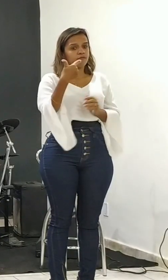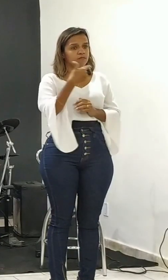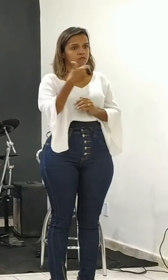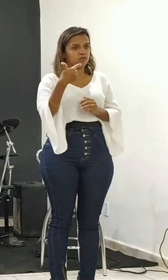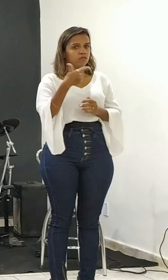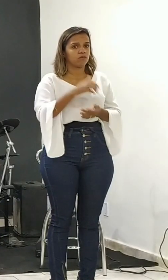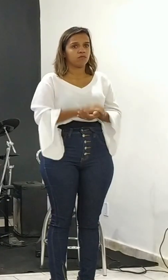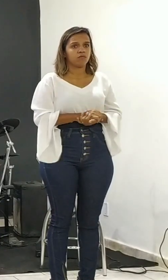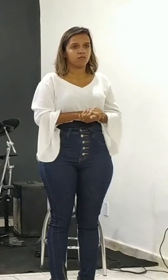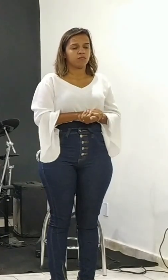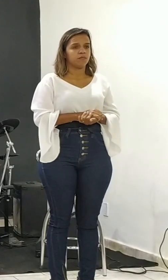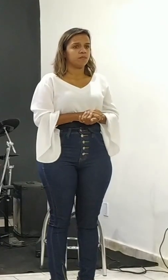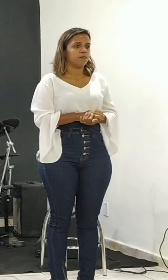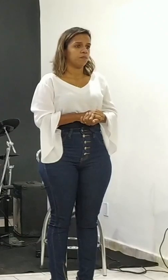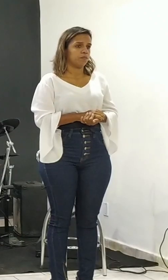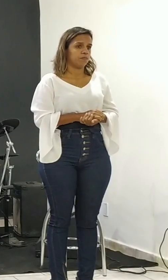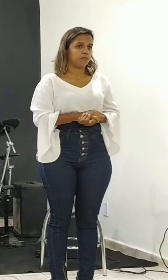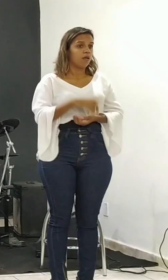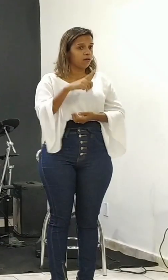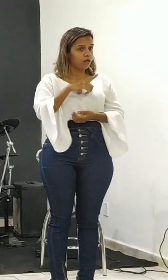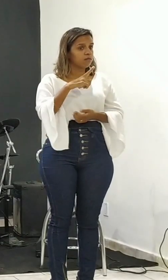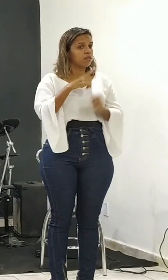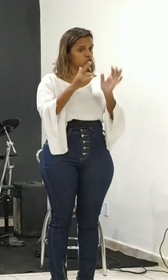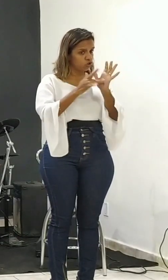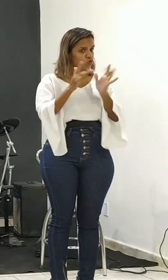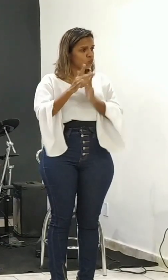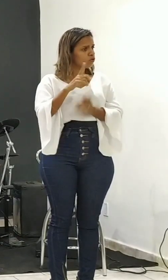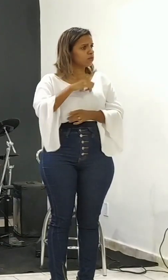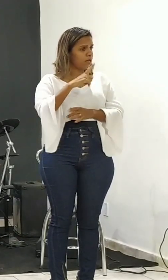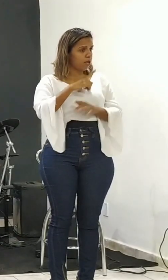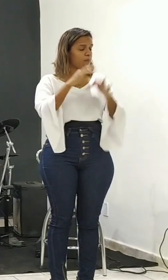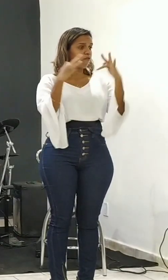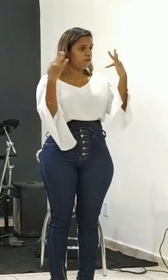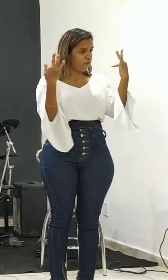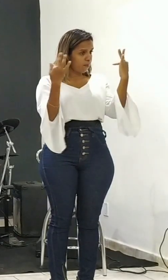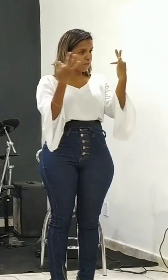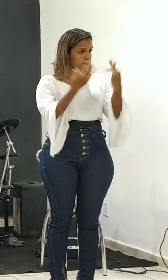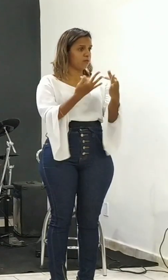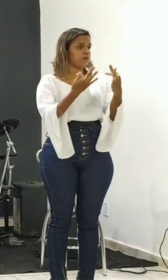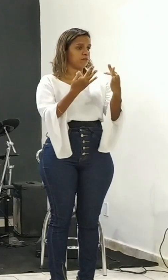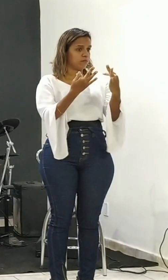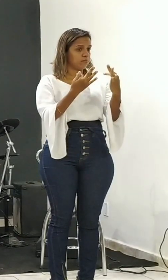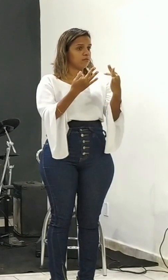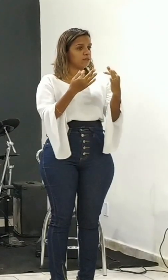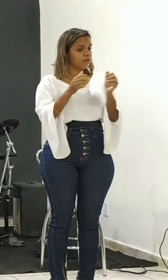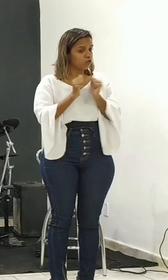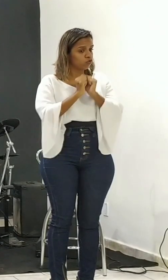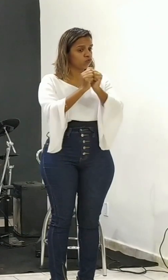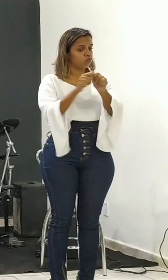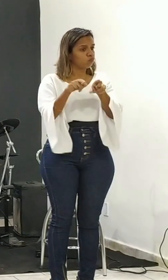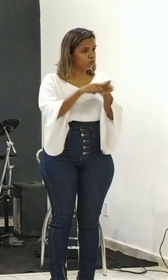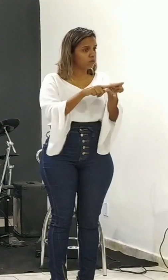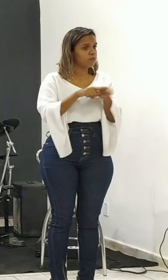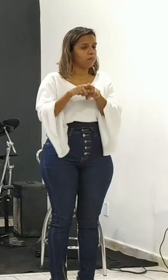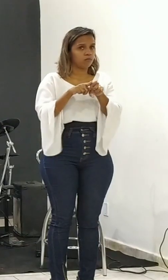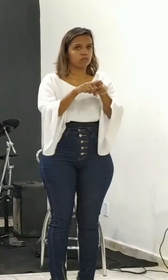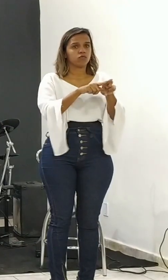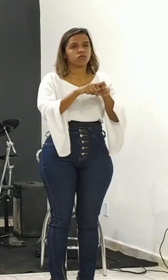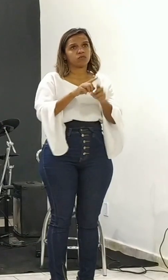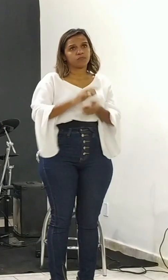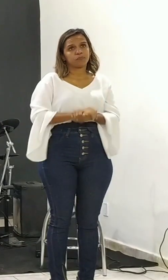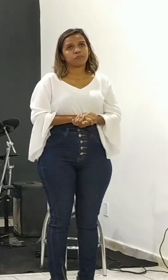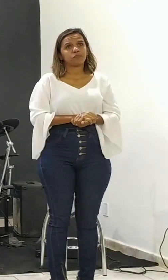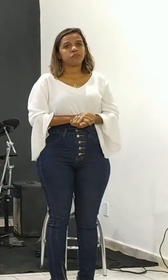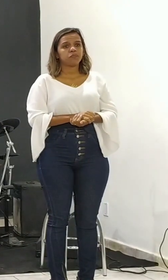mim. Quem tem Jesus tem uma família e está entre irmãos. Efésios capítulo 2,